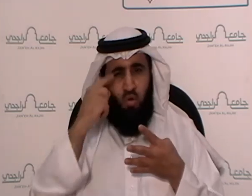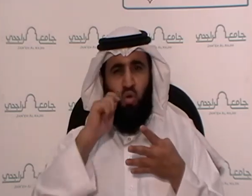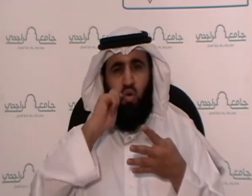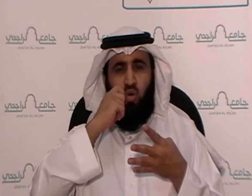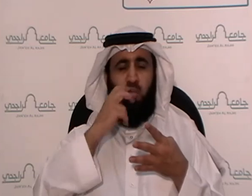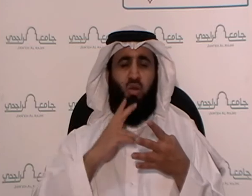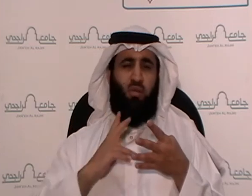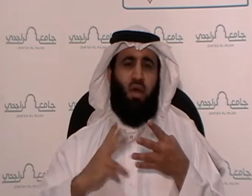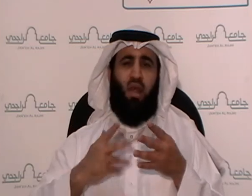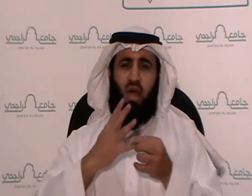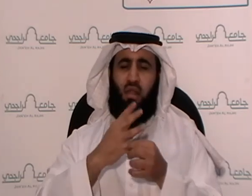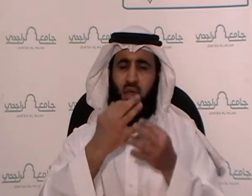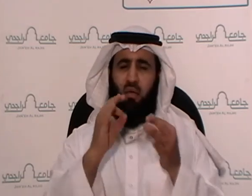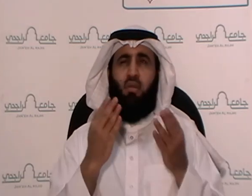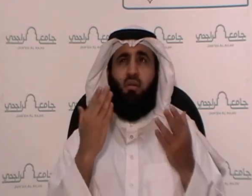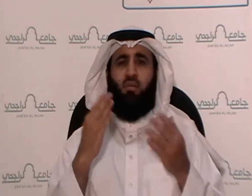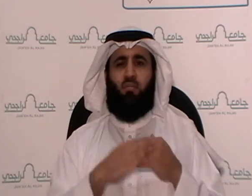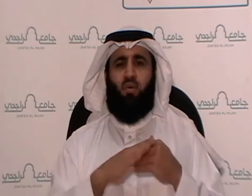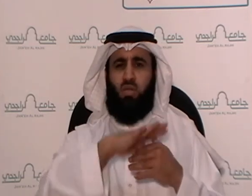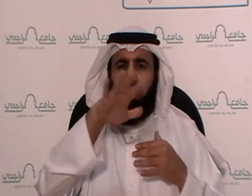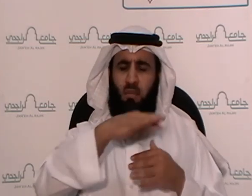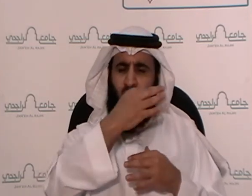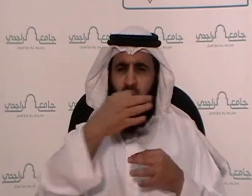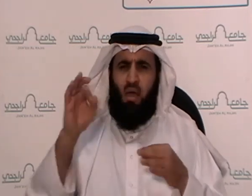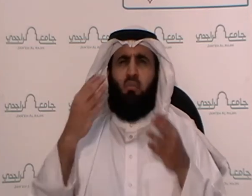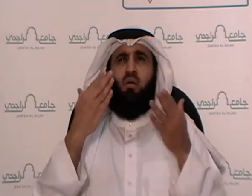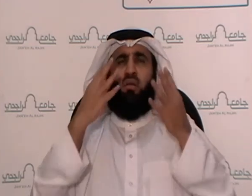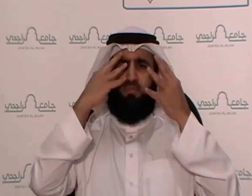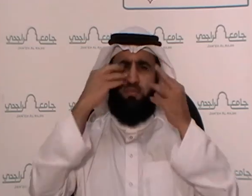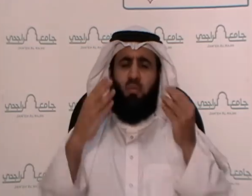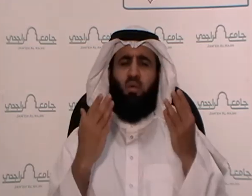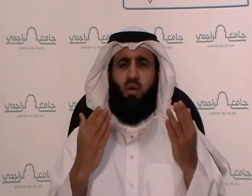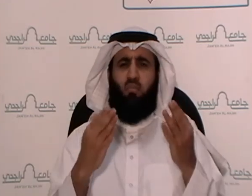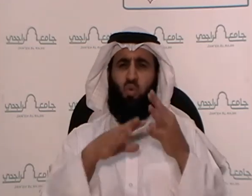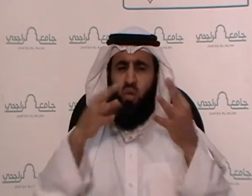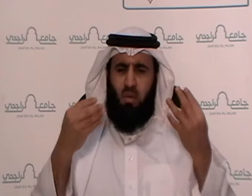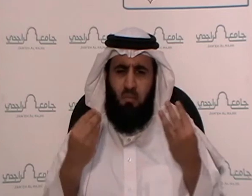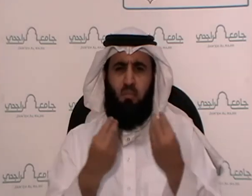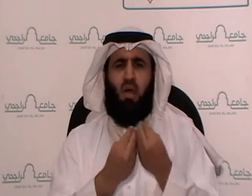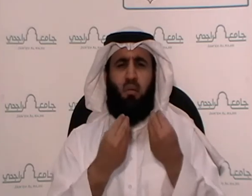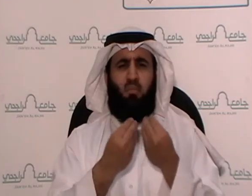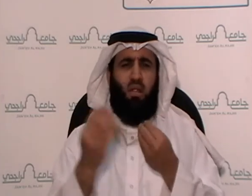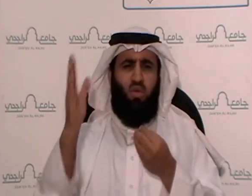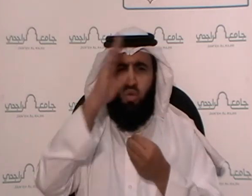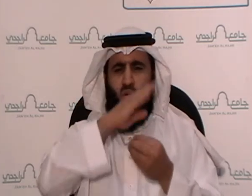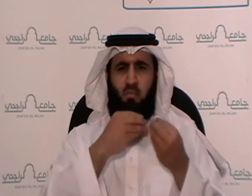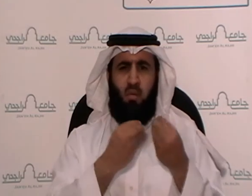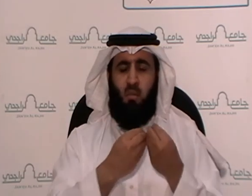وعمر وعثمان وعلي، وعن بقية الصحابة والتابعين ومن تبعهم بإحسان إلى يوم الدين، وأنا معهم